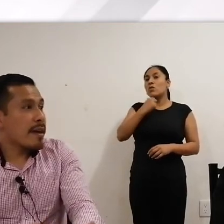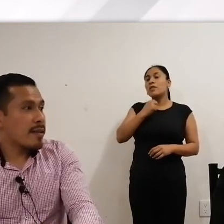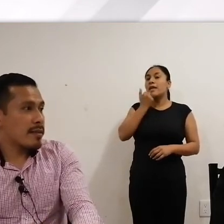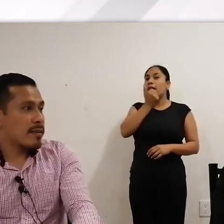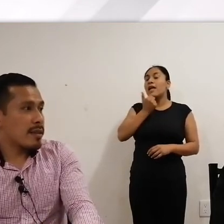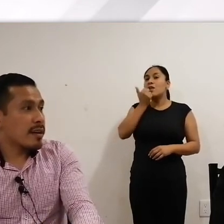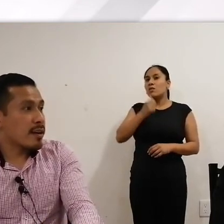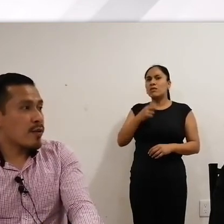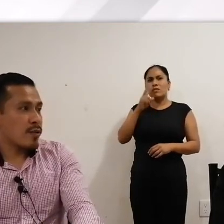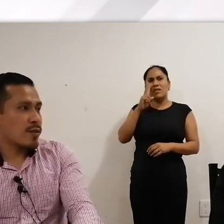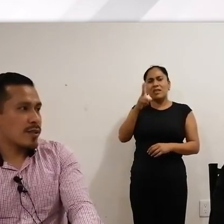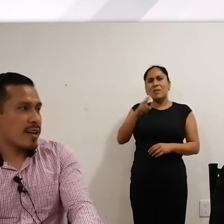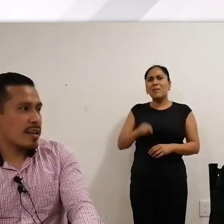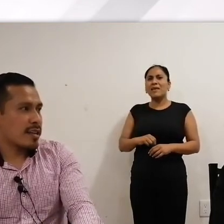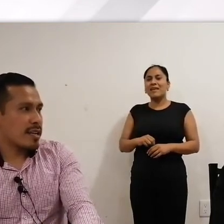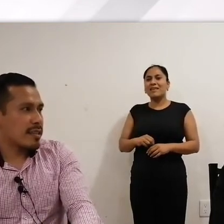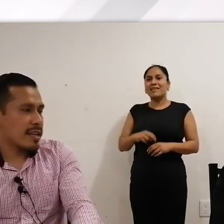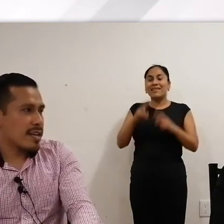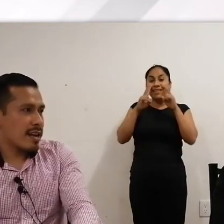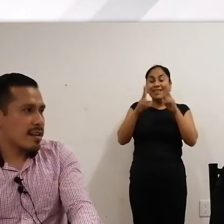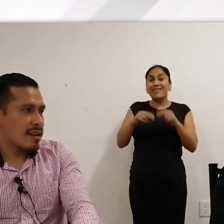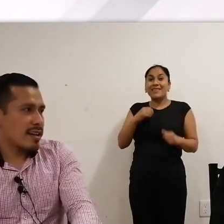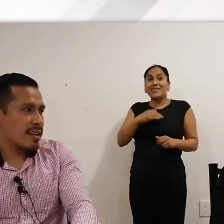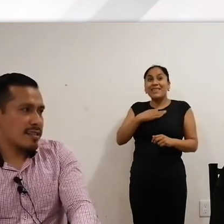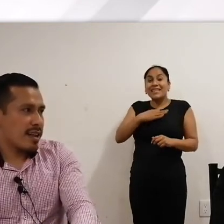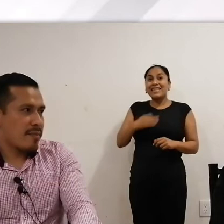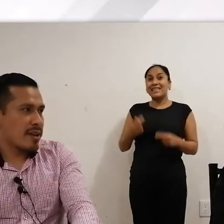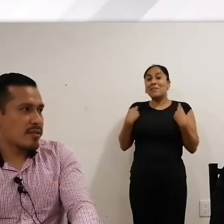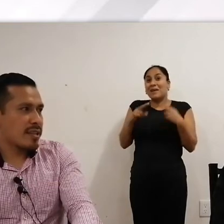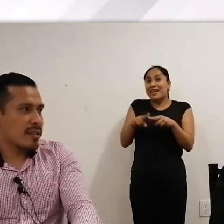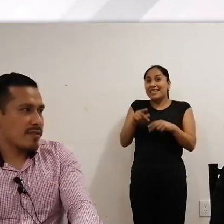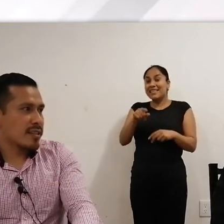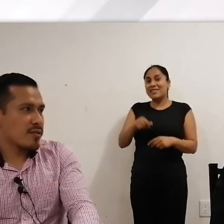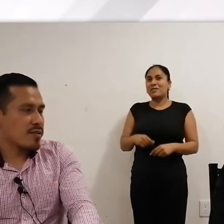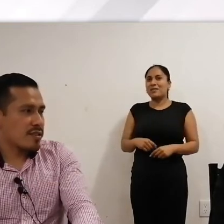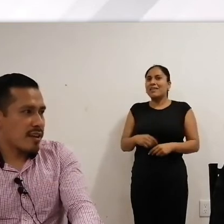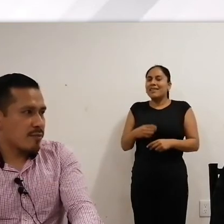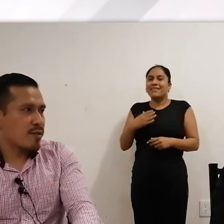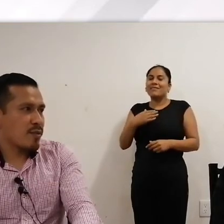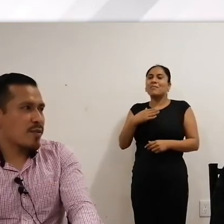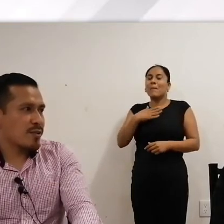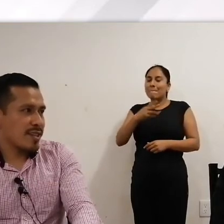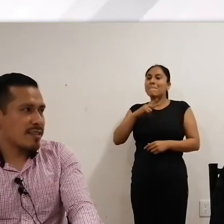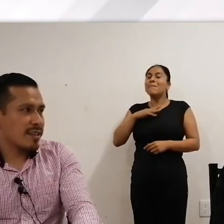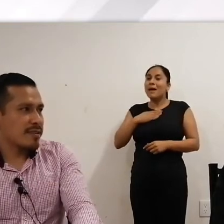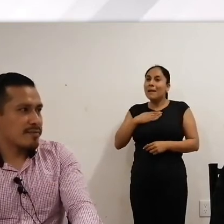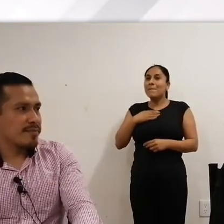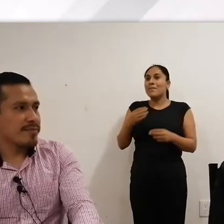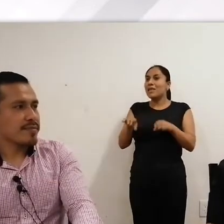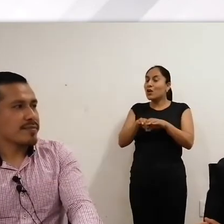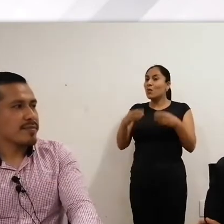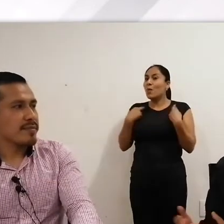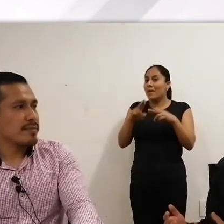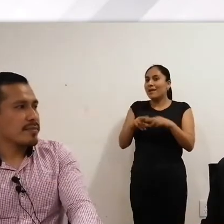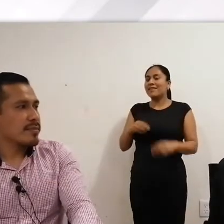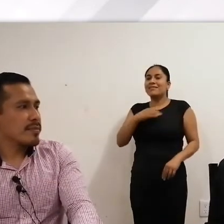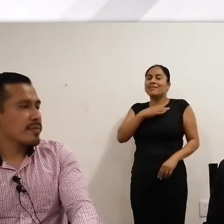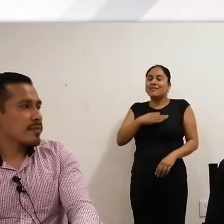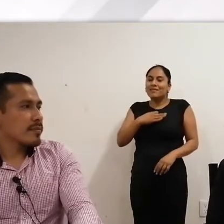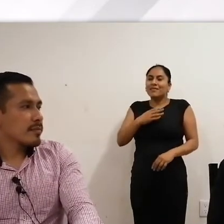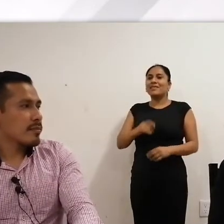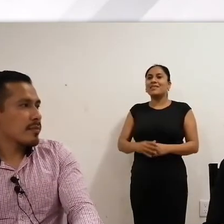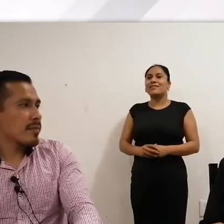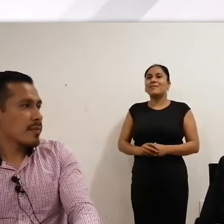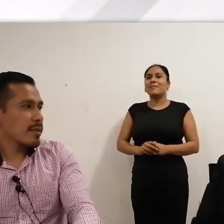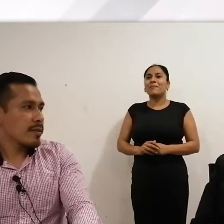te vean, te reconozcan y te quieran, es la mayor satisfacción de uno como docente. Ahora usted